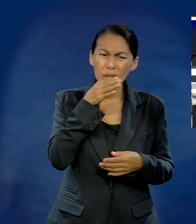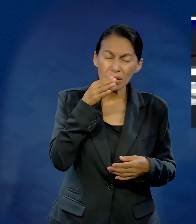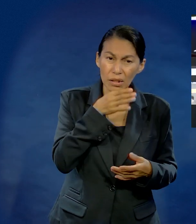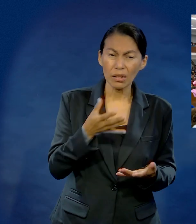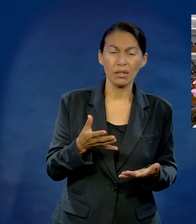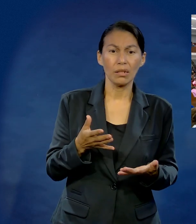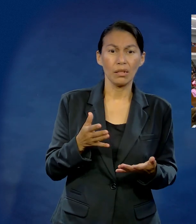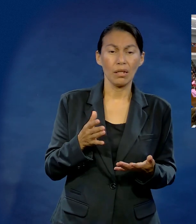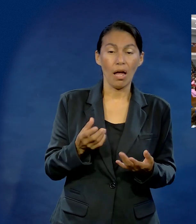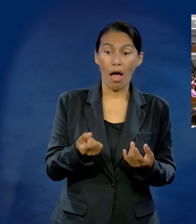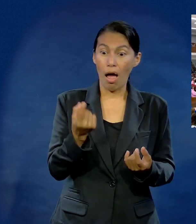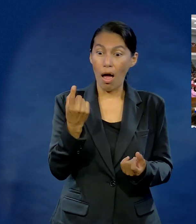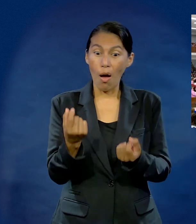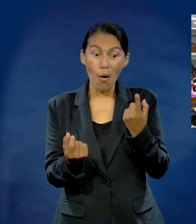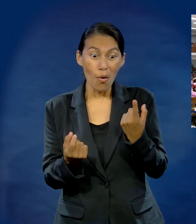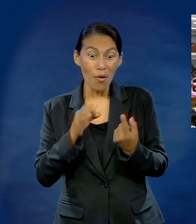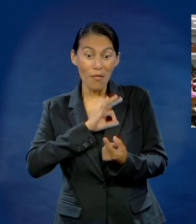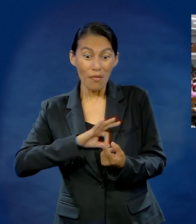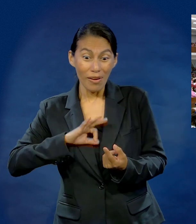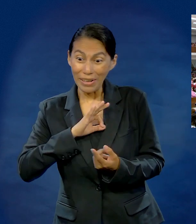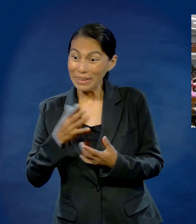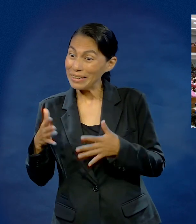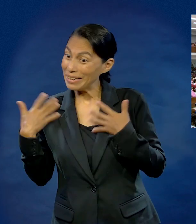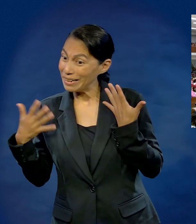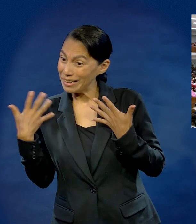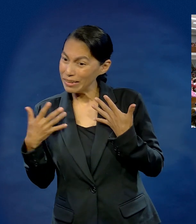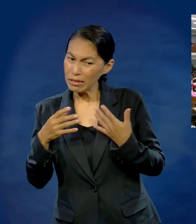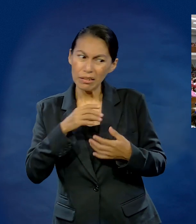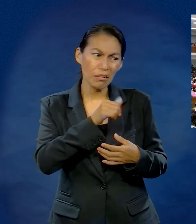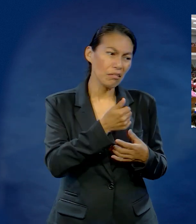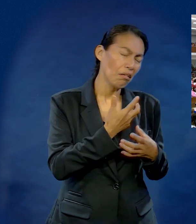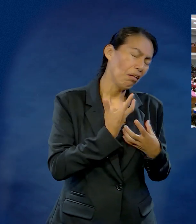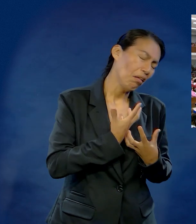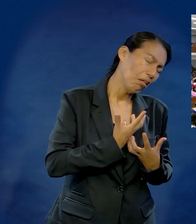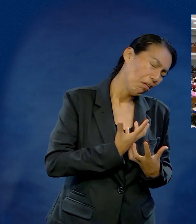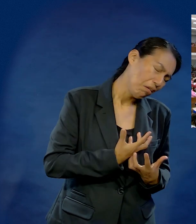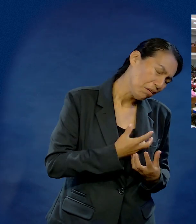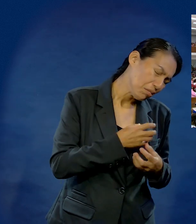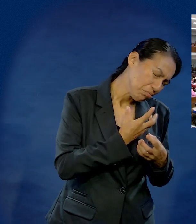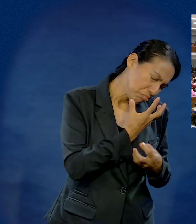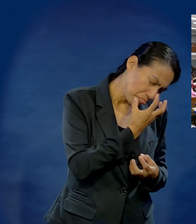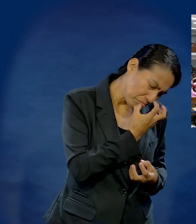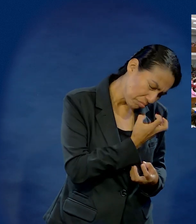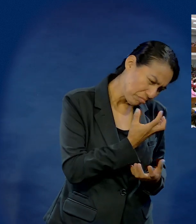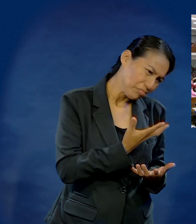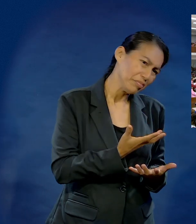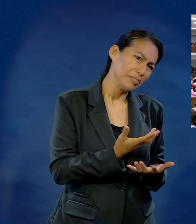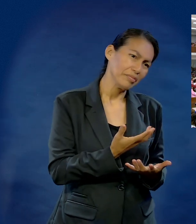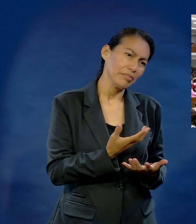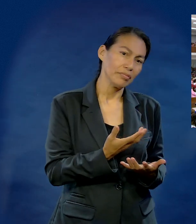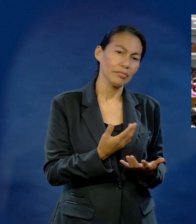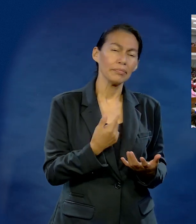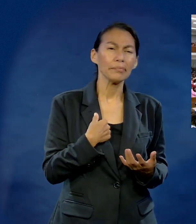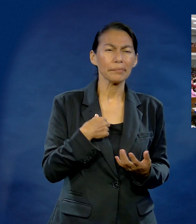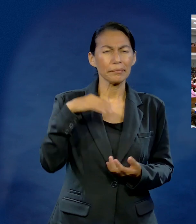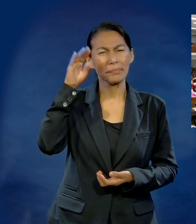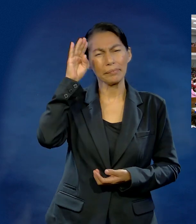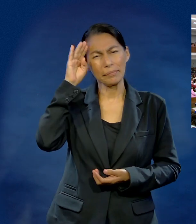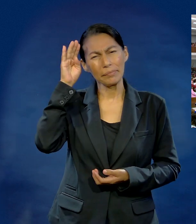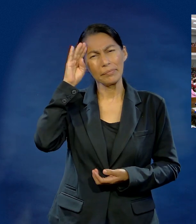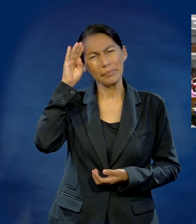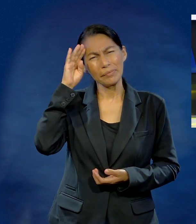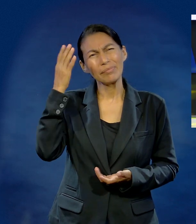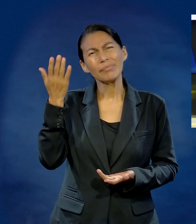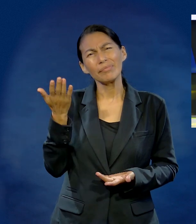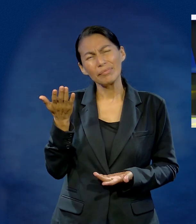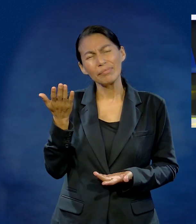eso es interesante. ¿Usted se ha preguntado alguna vez por qué dentro del contexto de la familia cristiana hay personas y cristianos que parecen